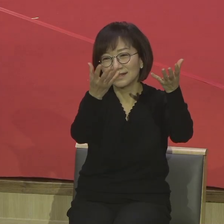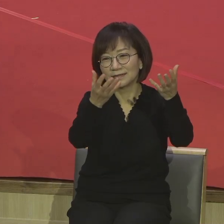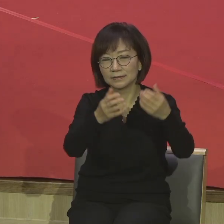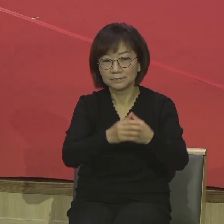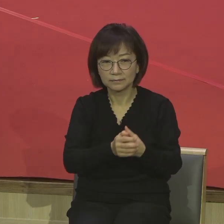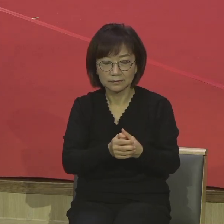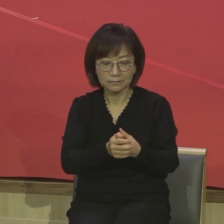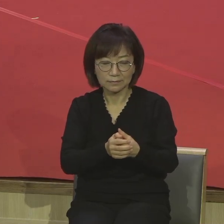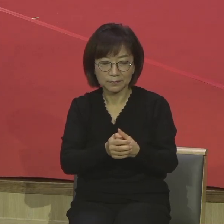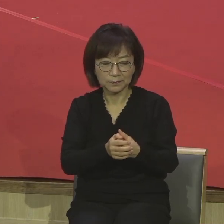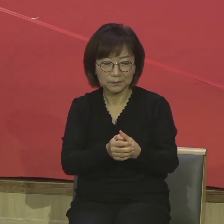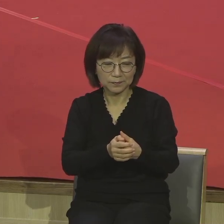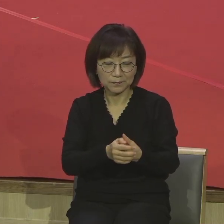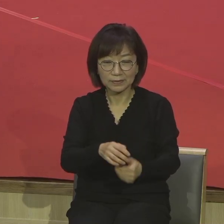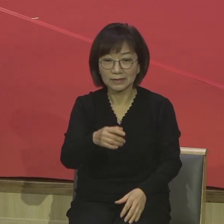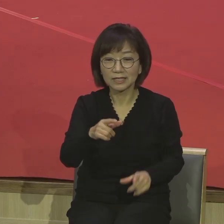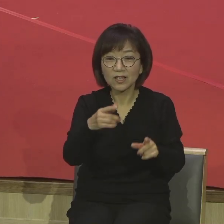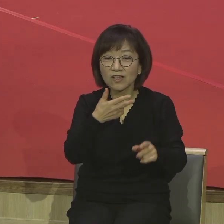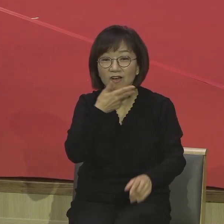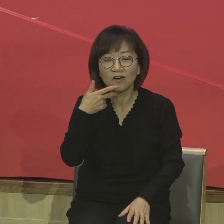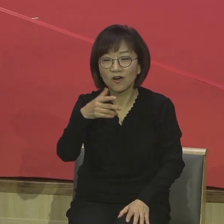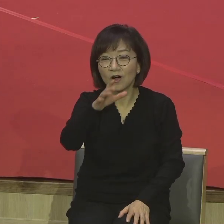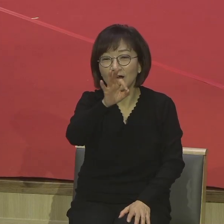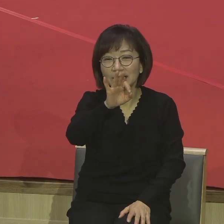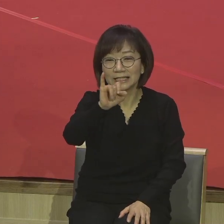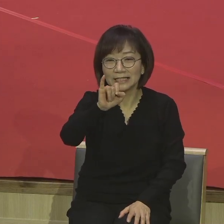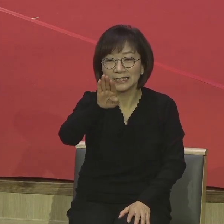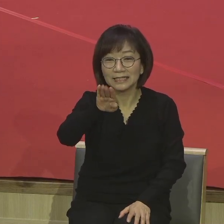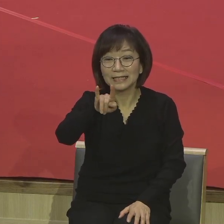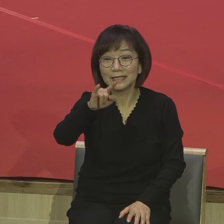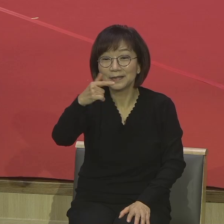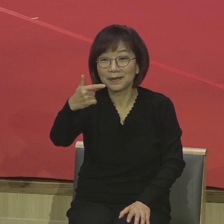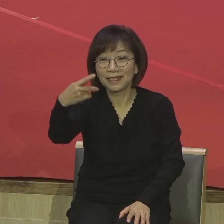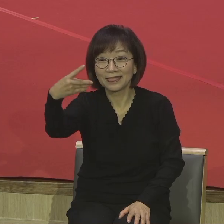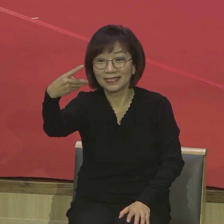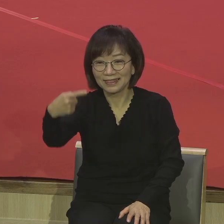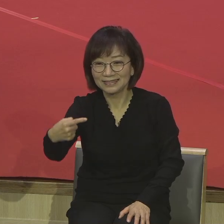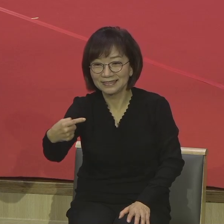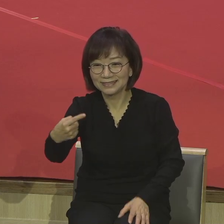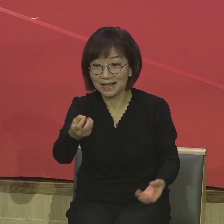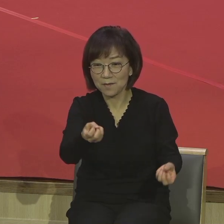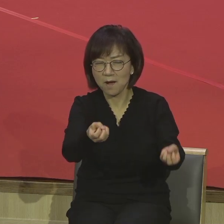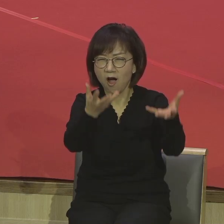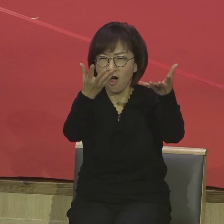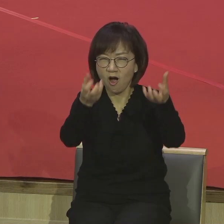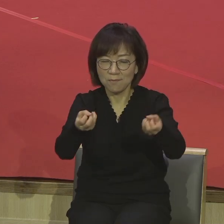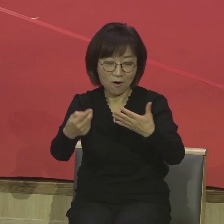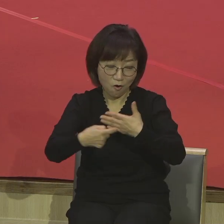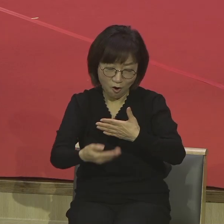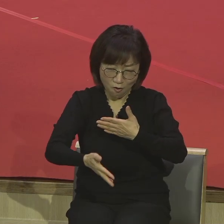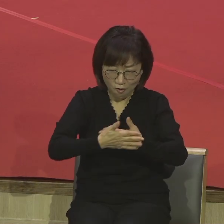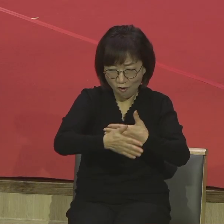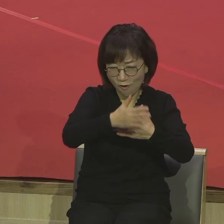뭐 사건, 뭐 일, 뭐 이런 것을 말하지요.